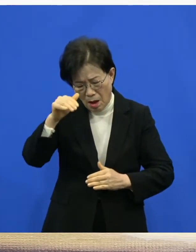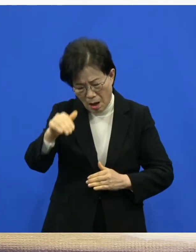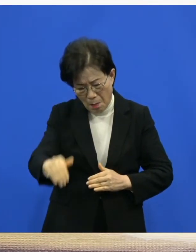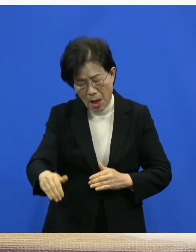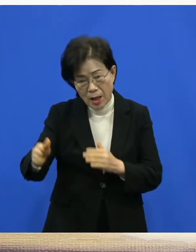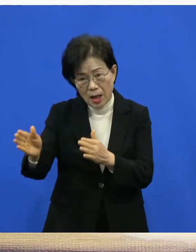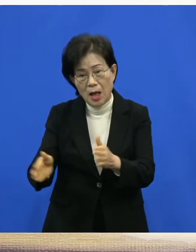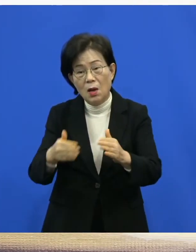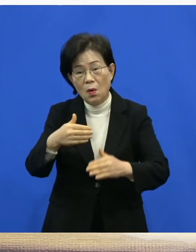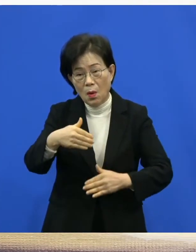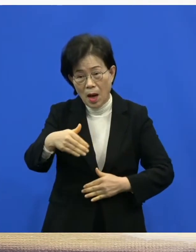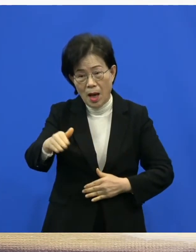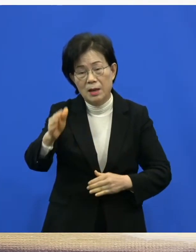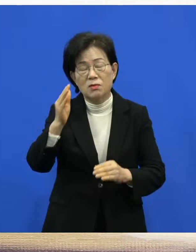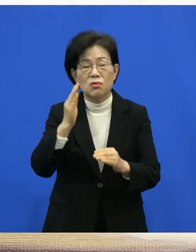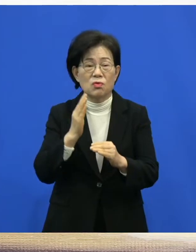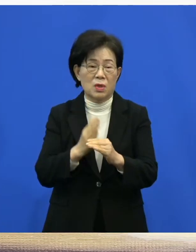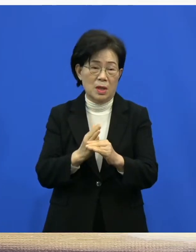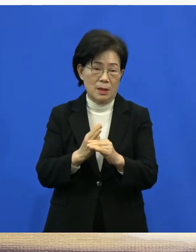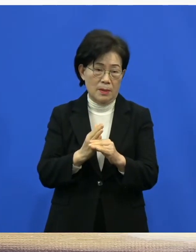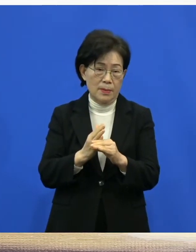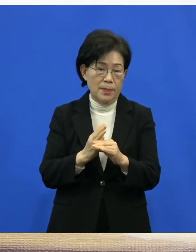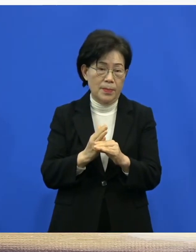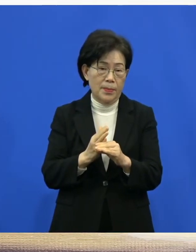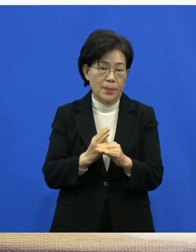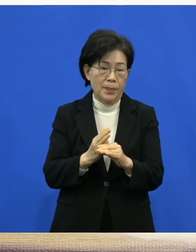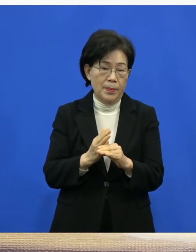인생이 바닥으로 내려가고 있는 중이다.